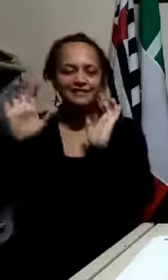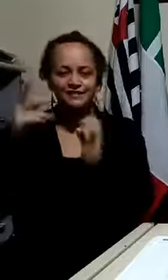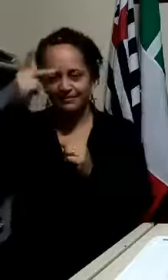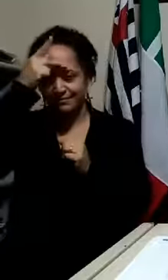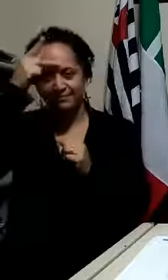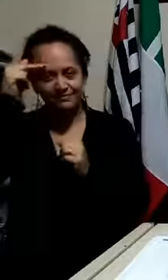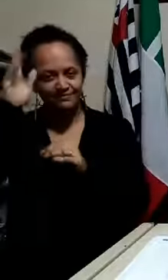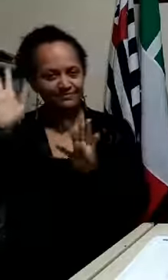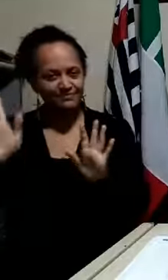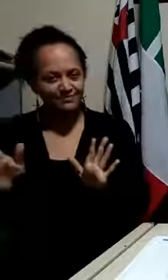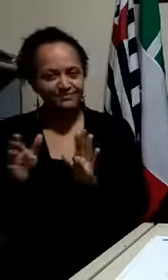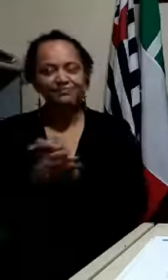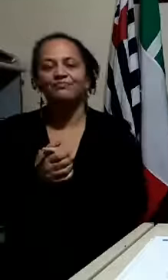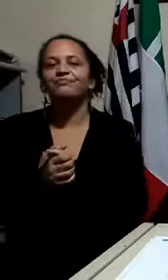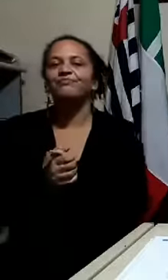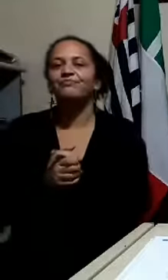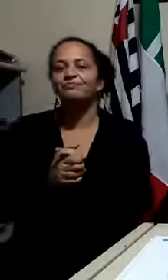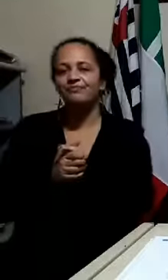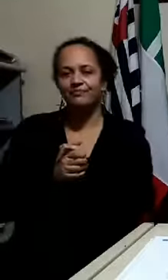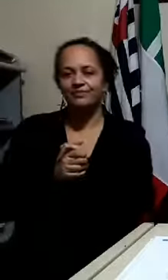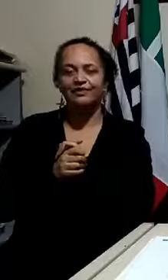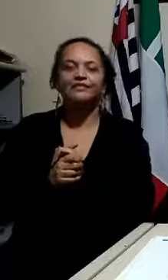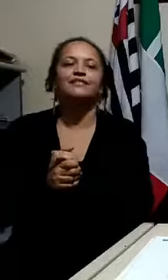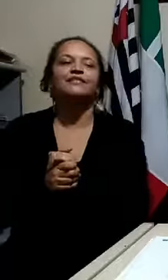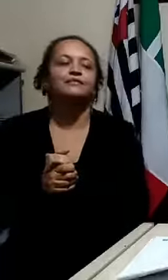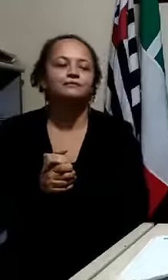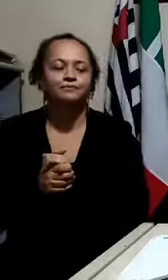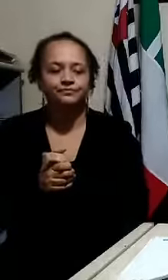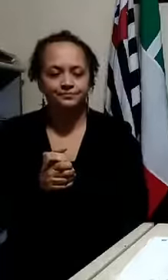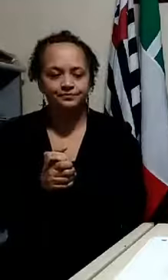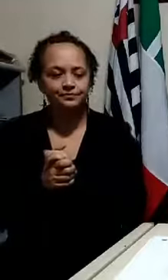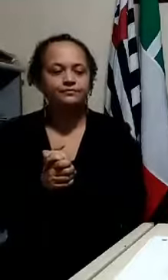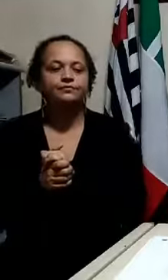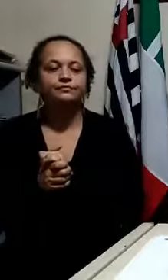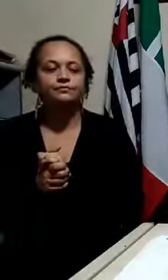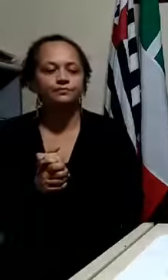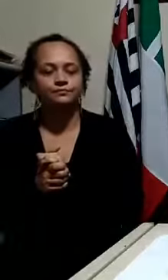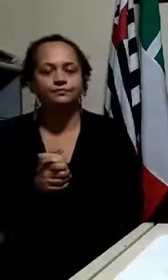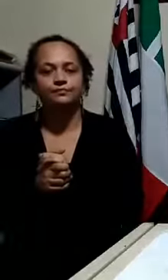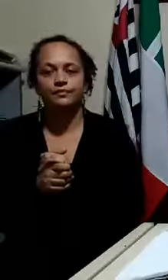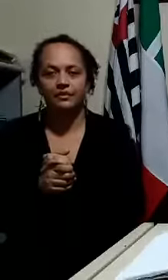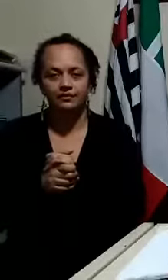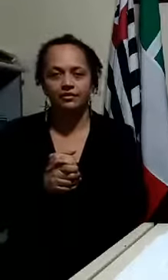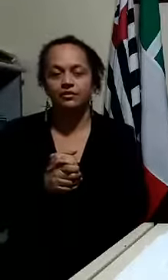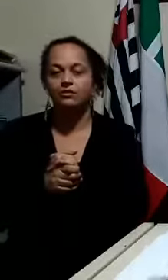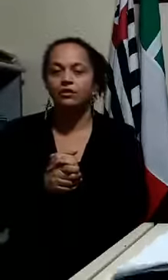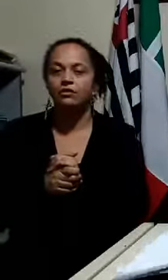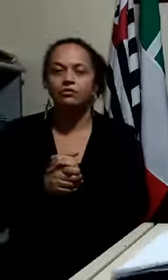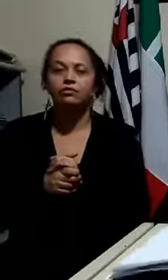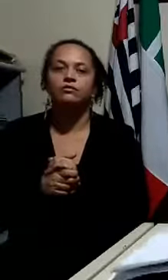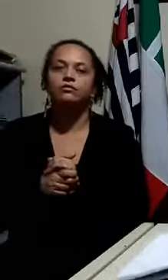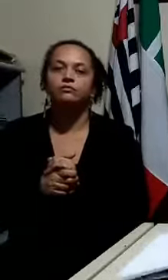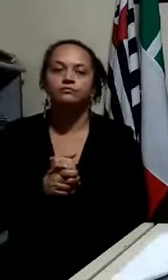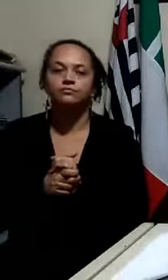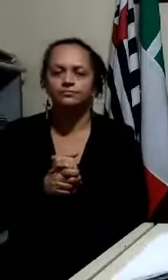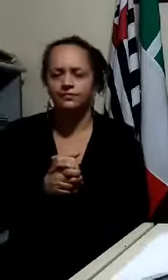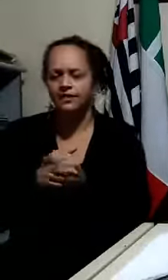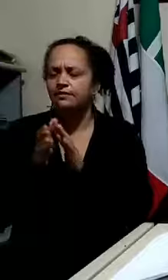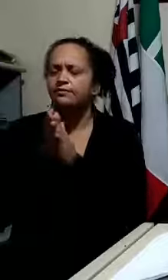a 30, a 60 e a 100 por um, não é? Veja bem, que interessante.